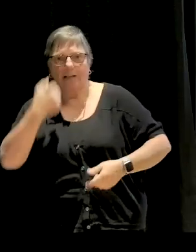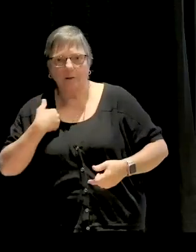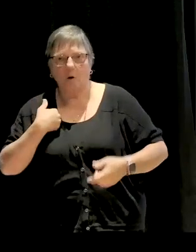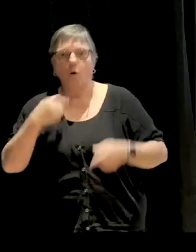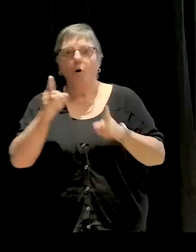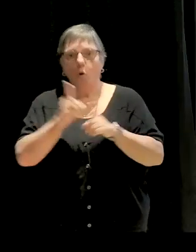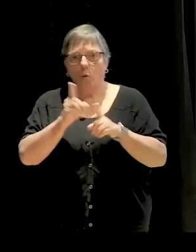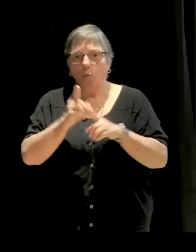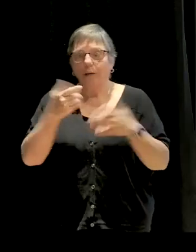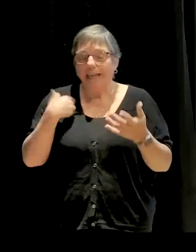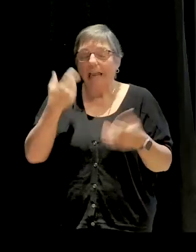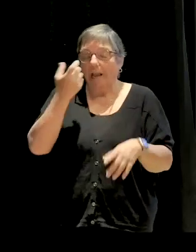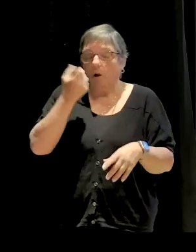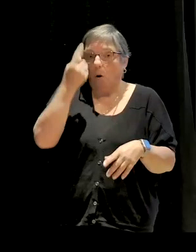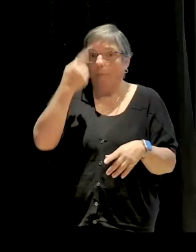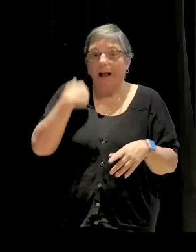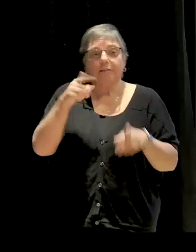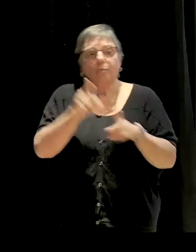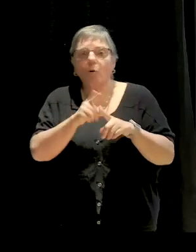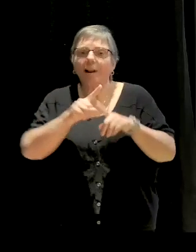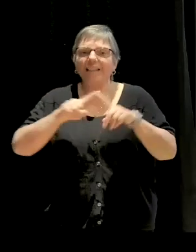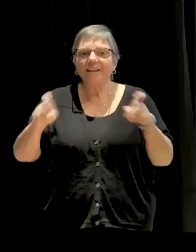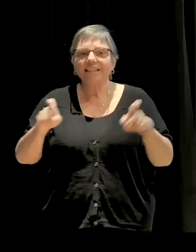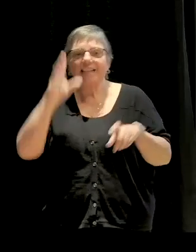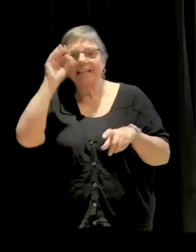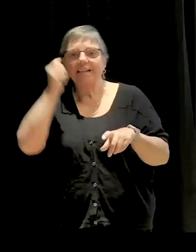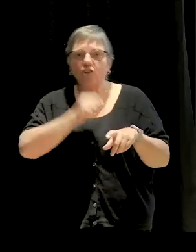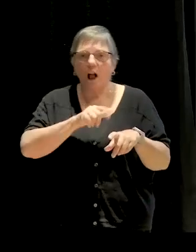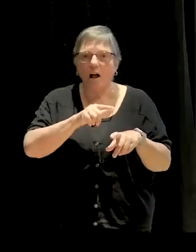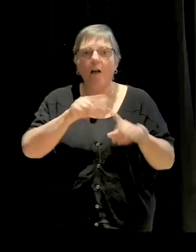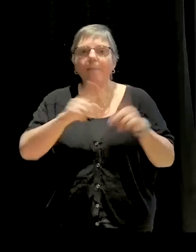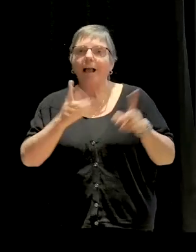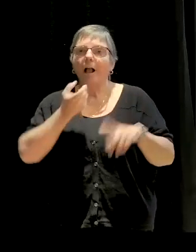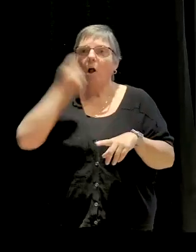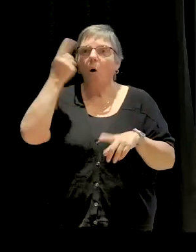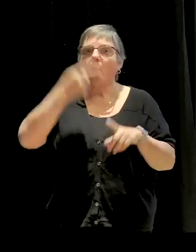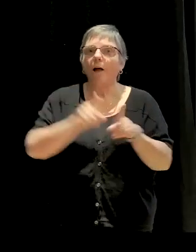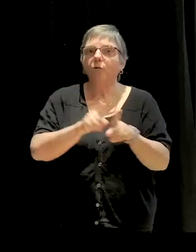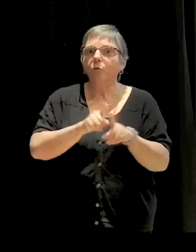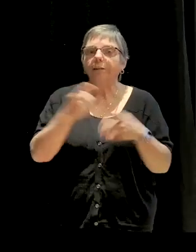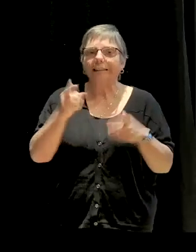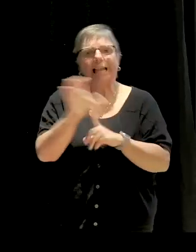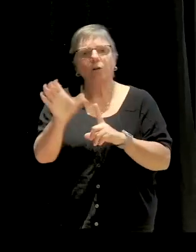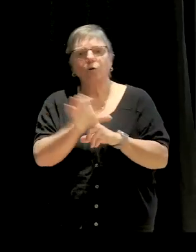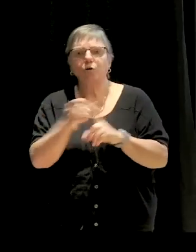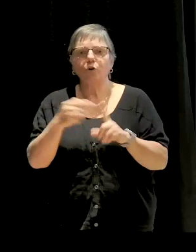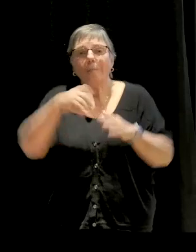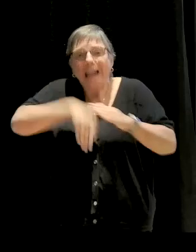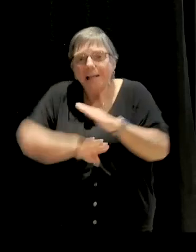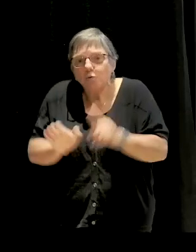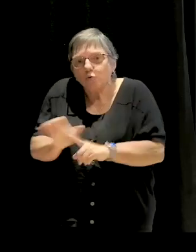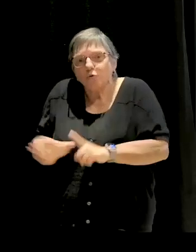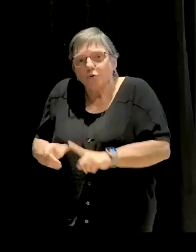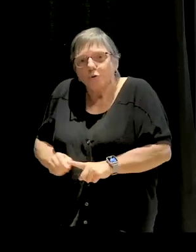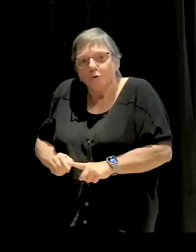de la diversité sexuelle et de la pluralité des genres, mais ici, de comprendre aussi la culture et la sous-culture qui sont spécifiques